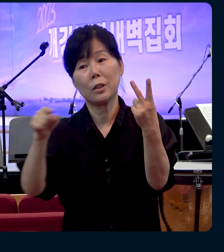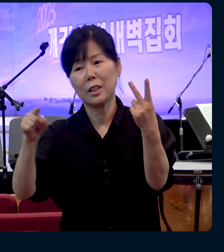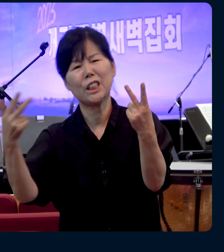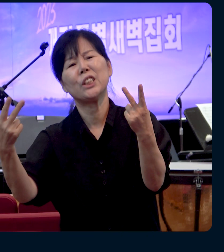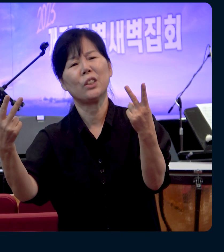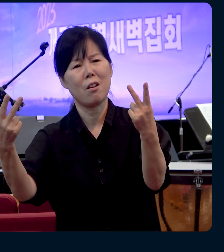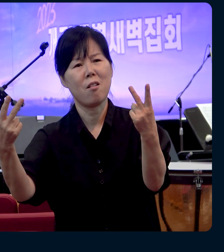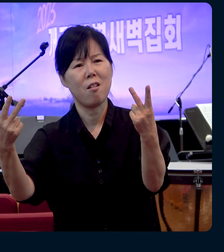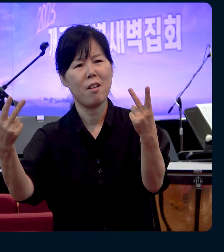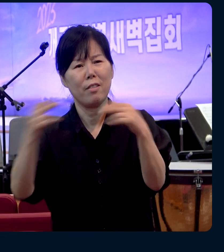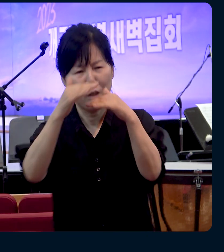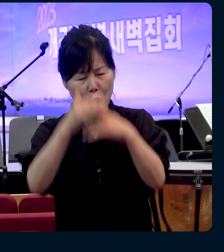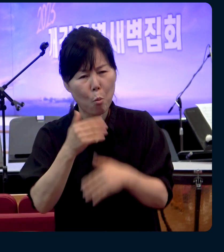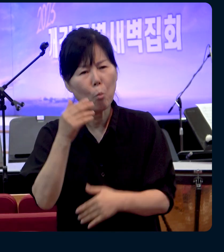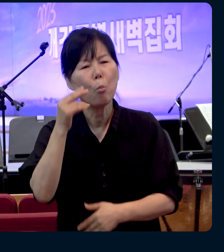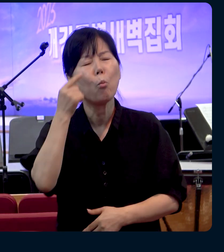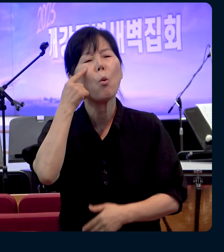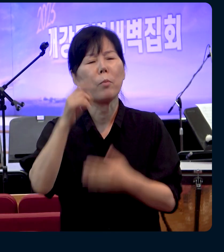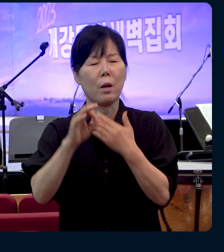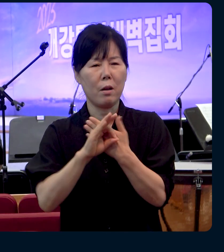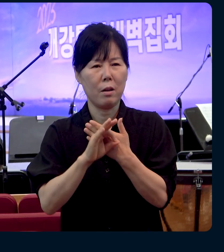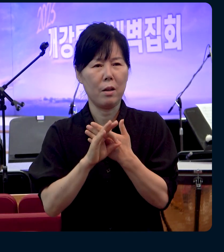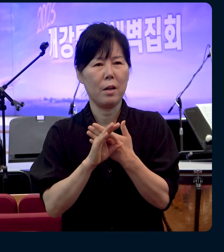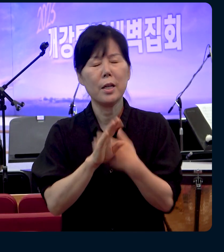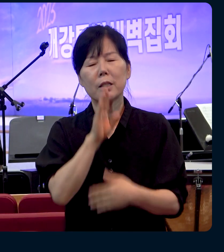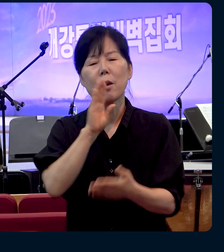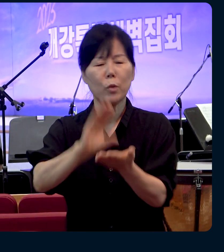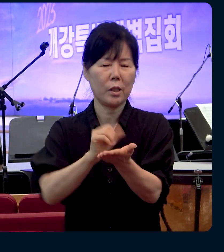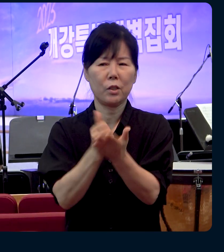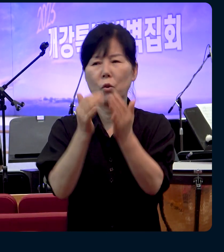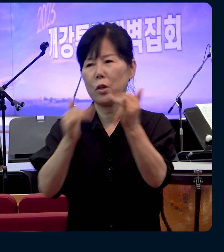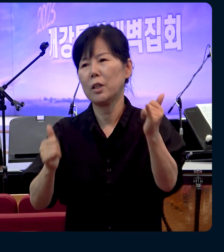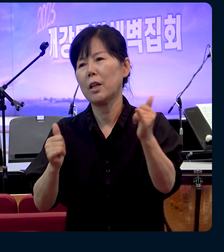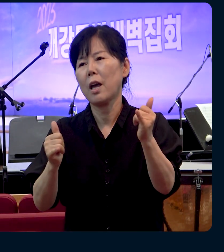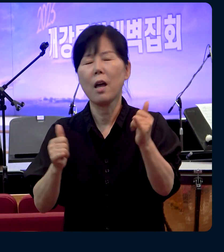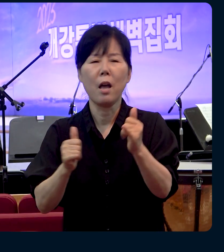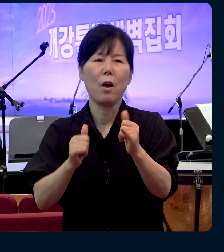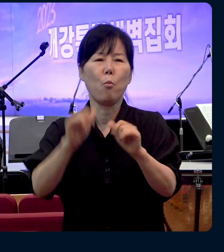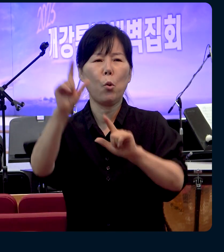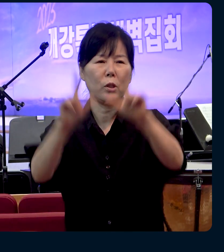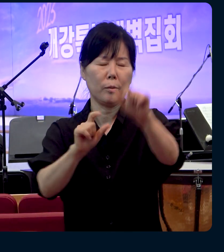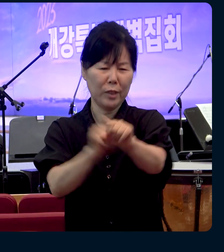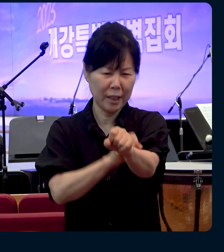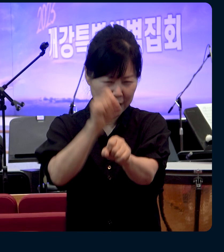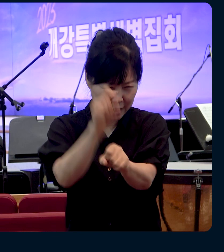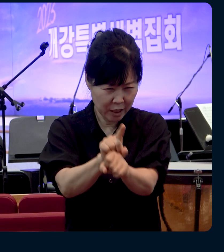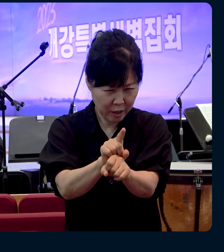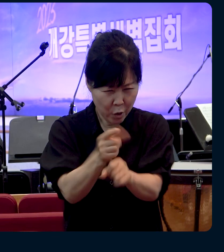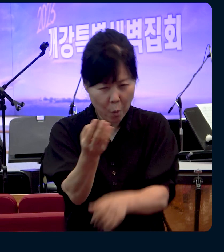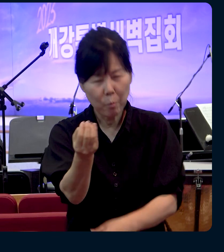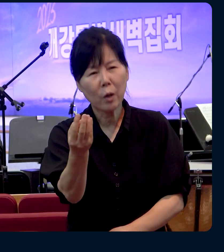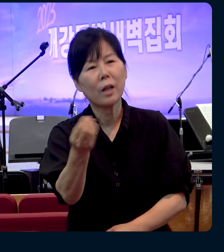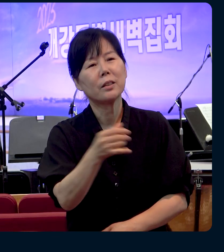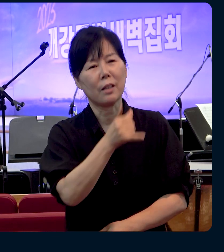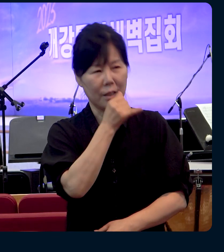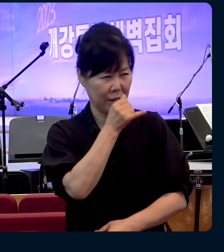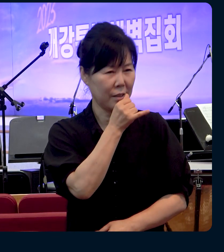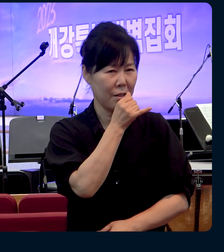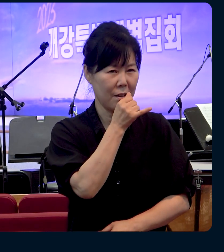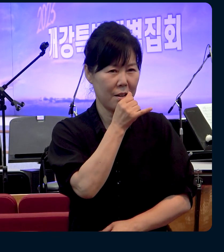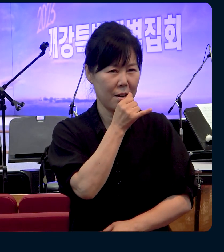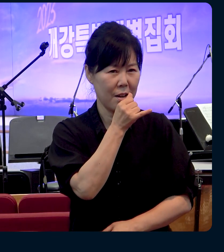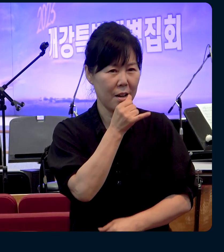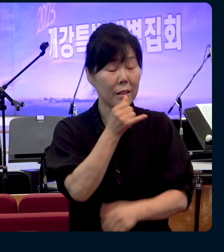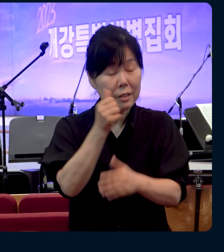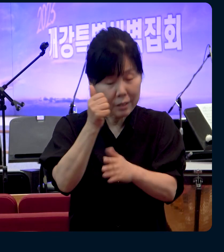나온 것은요, 이제 뒤에 나오는 자세한 특징들 몇 가지들을 잡는 것에 앞서서 전체 개괄적인